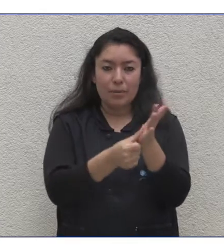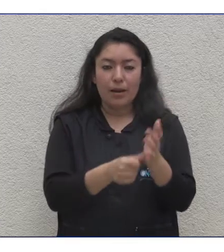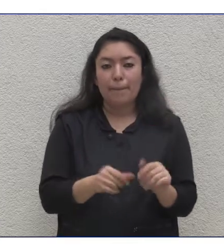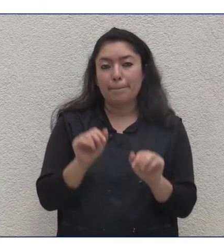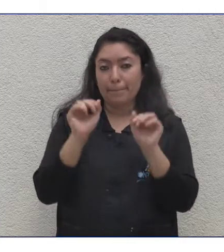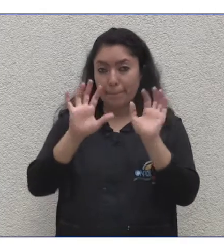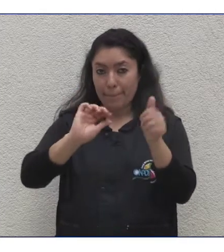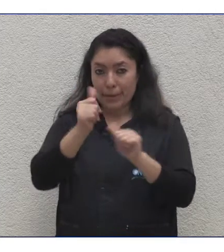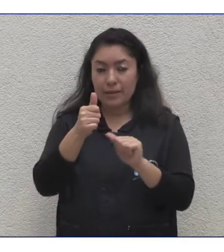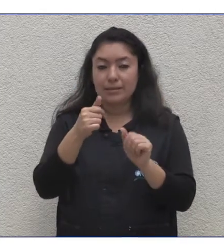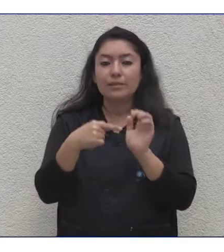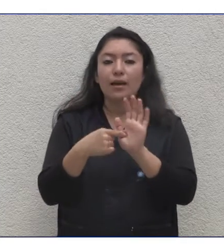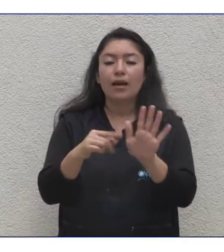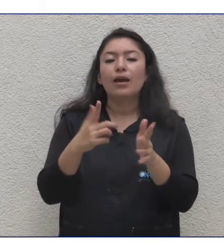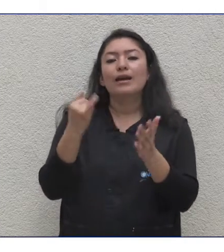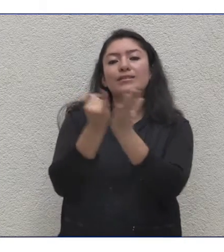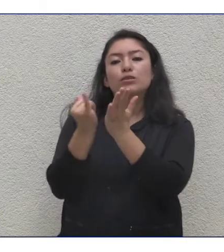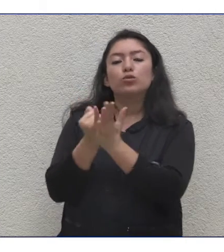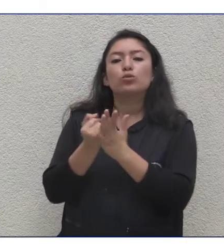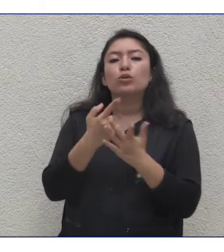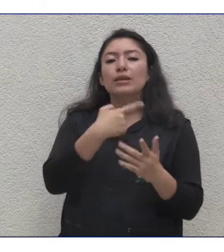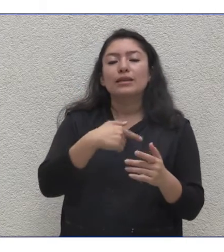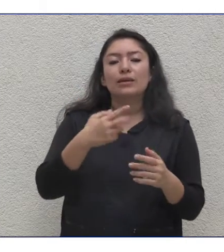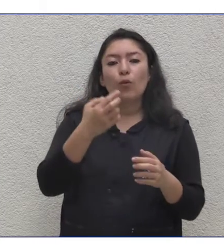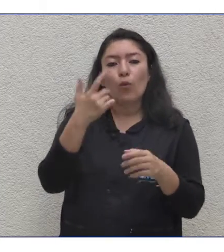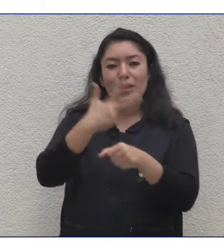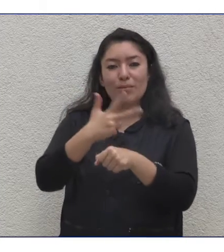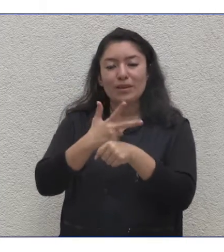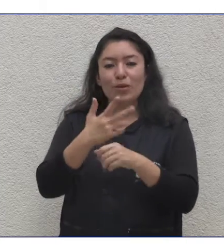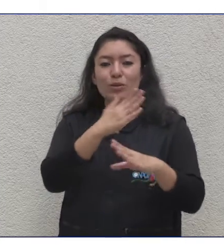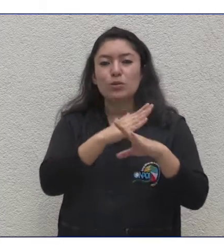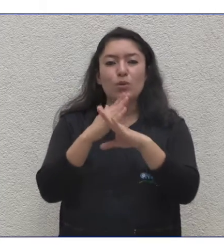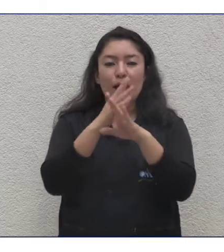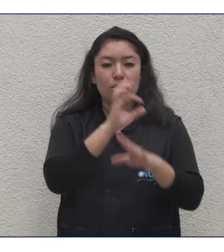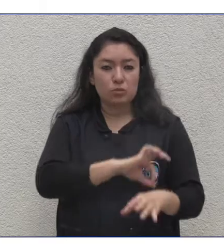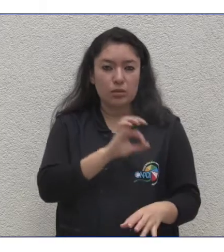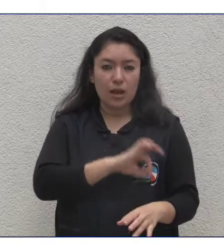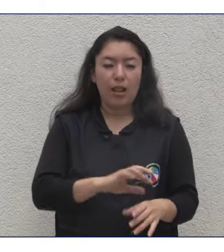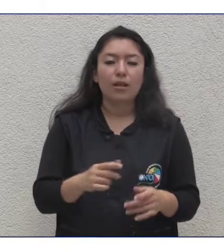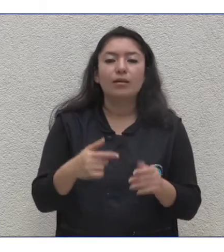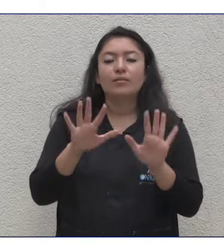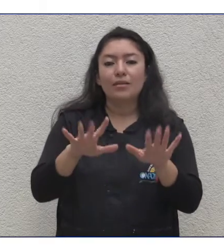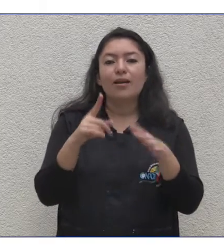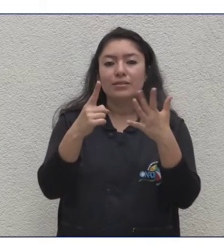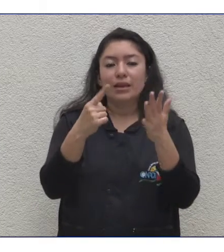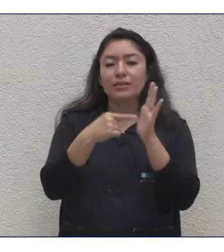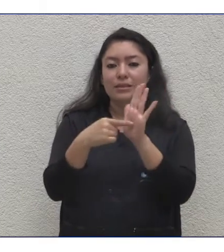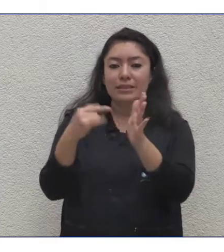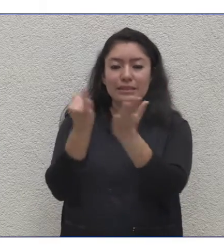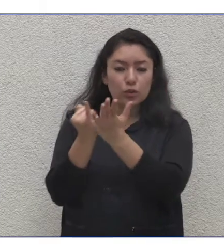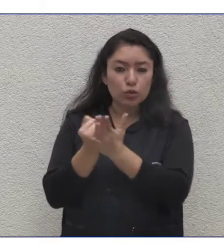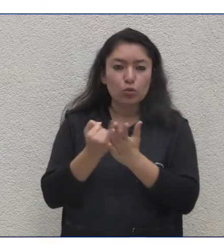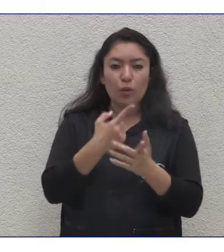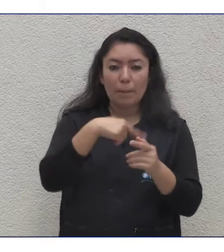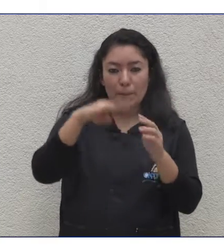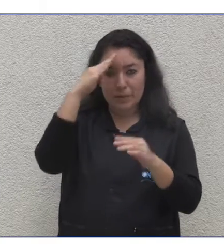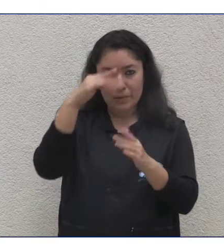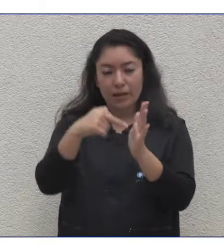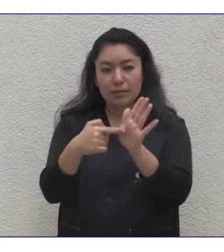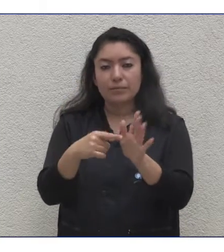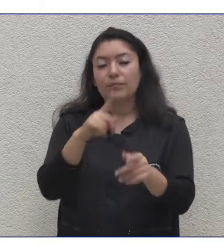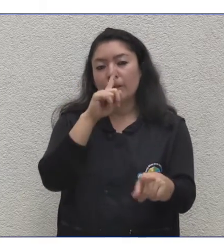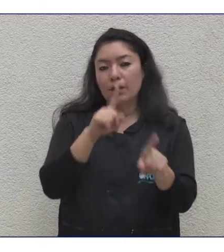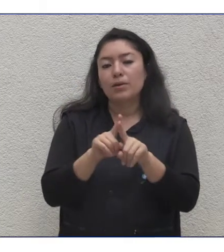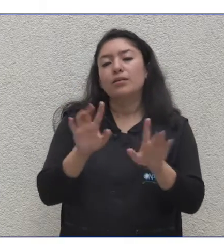15. Instituto Guatemalteco de Seguridad Social. 16. Instituto de Previsión Militar.